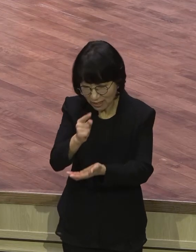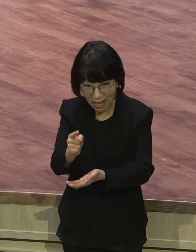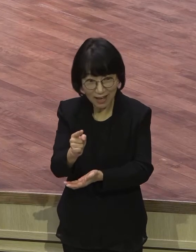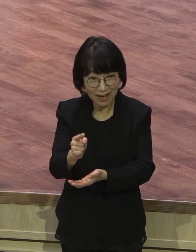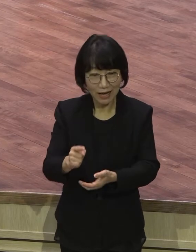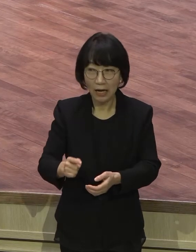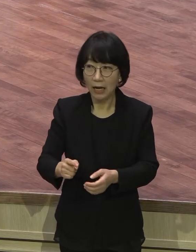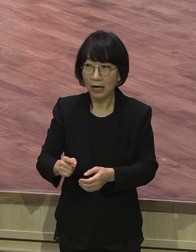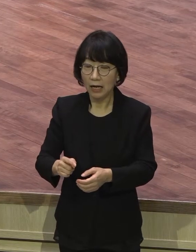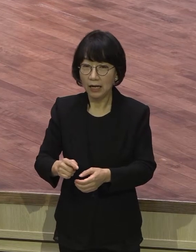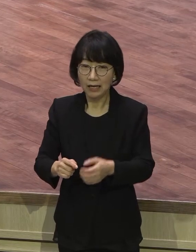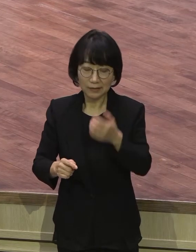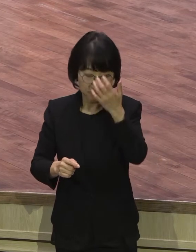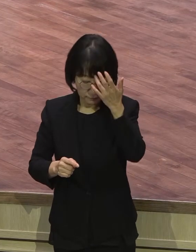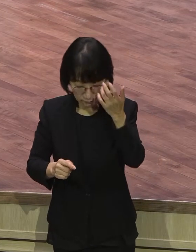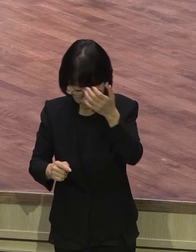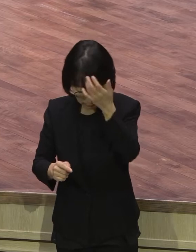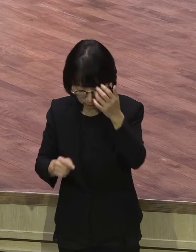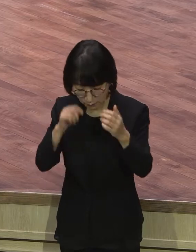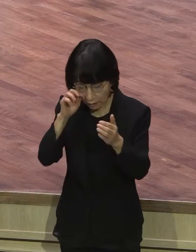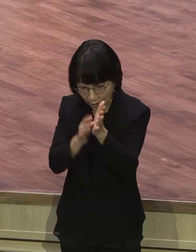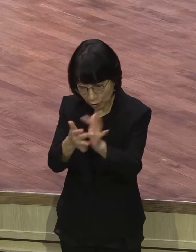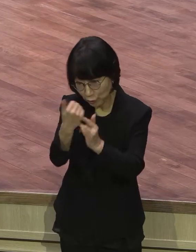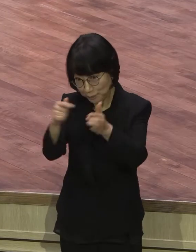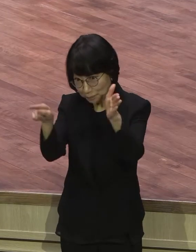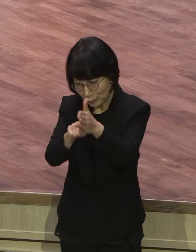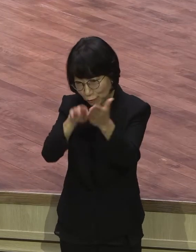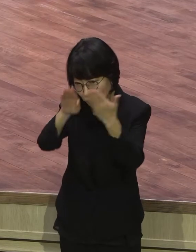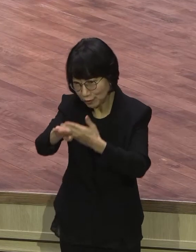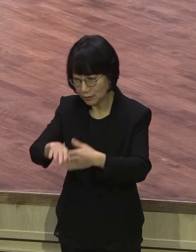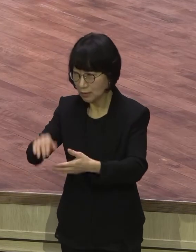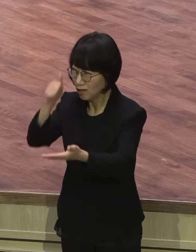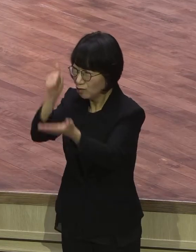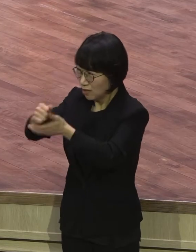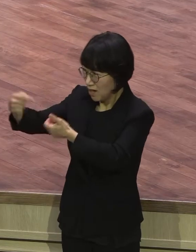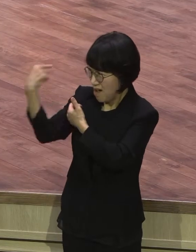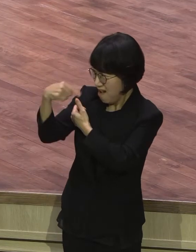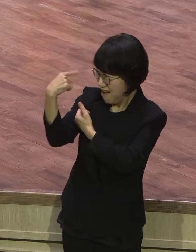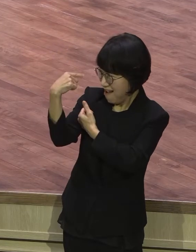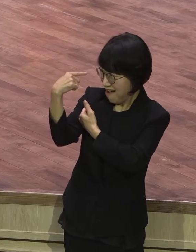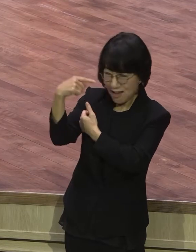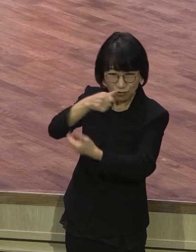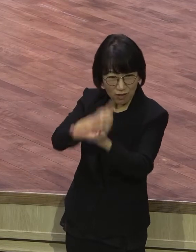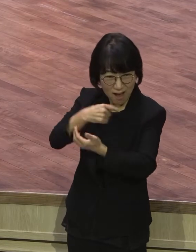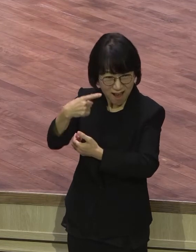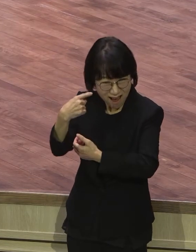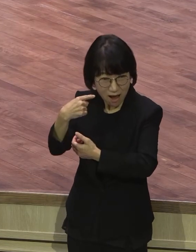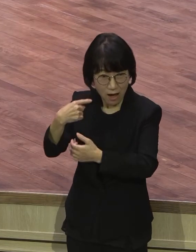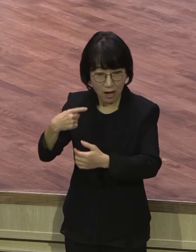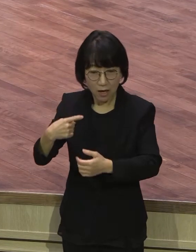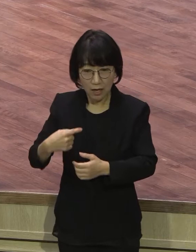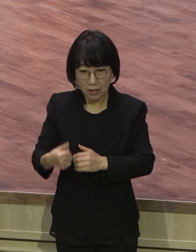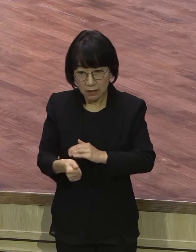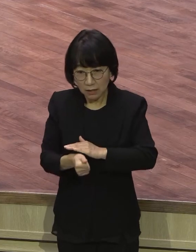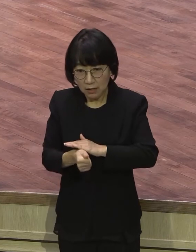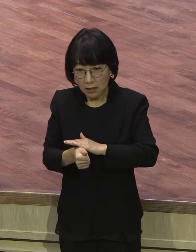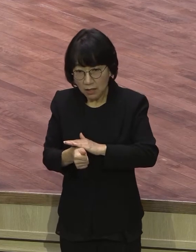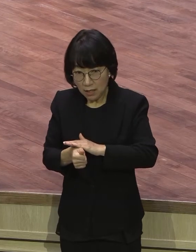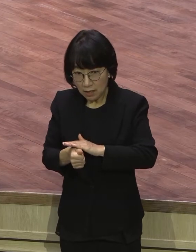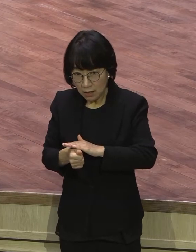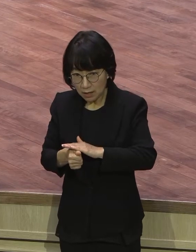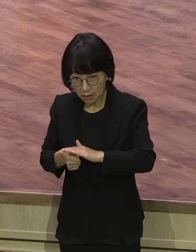때는 죄가 죄인 줄 몰랐는데 구원 받고 나니까 이것도 죄, 저것도 다 죄란 말이에요. 이 죄에 잡혀가지고 저막 기독교인들 보고 세상